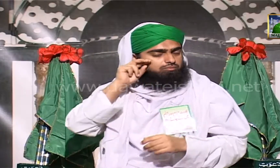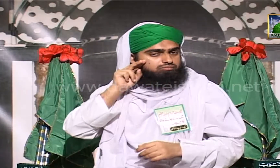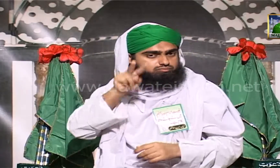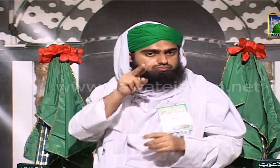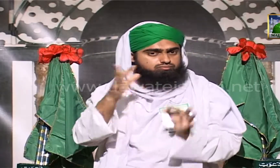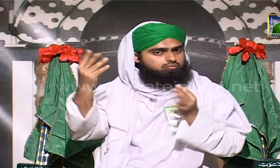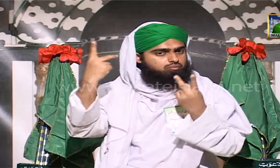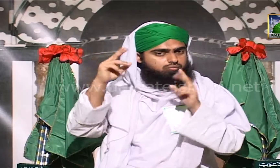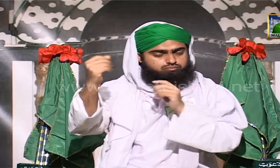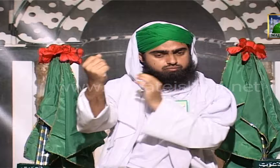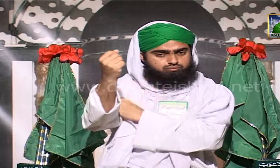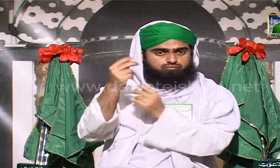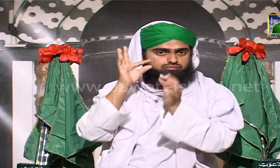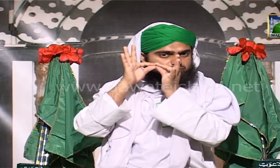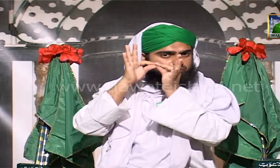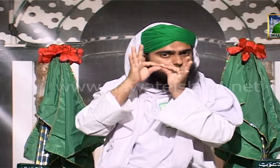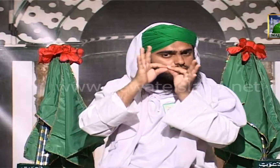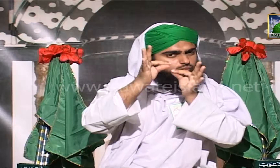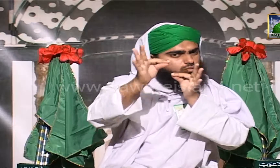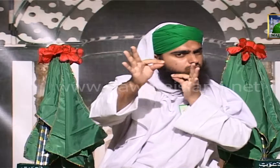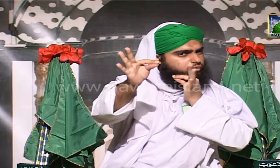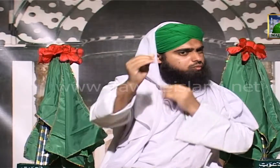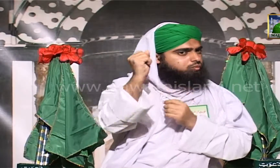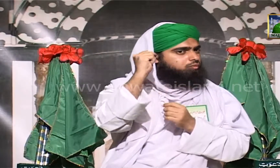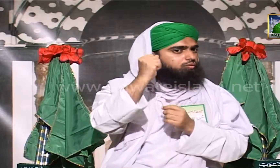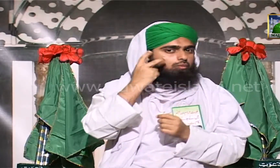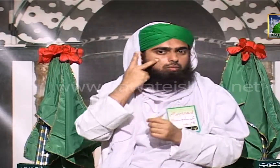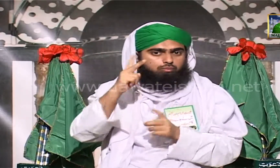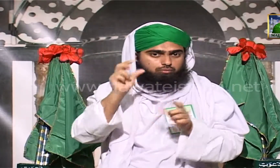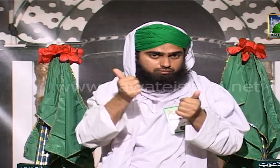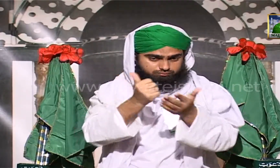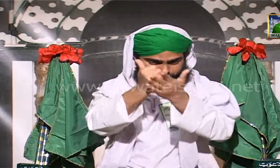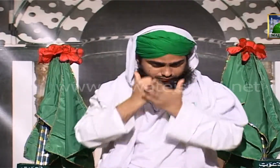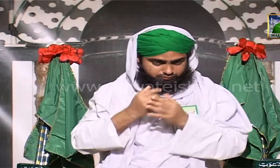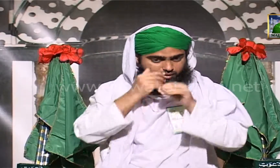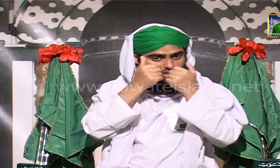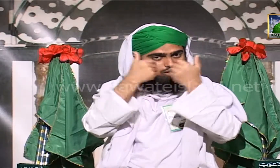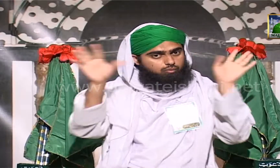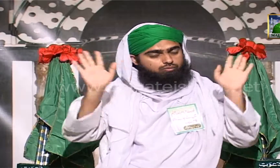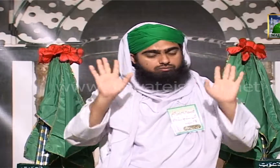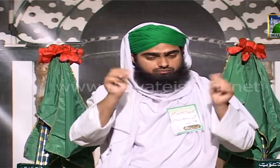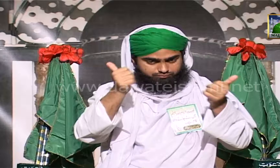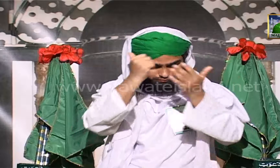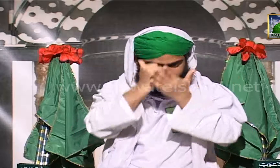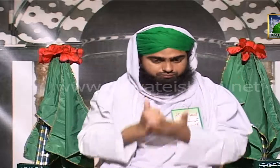پناہ قوت دے دی۔ اور اس میں کوئی ایسی بات بھی نہیں ہے کہ میرے آقا سیدنا غوث اعظم رضی اللہ تعالیٰ